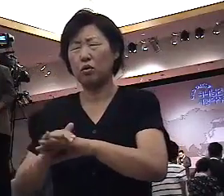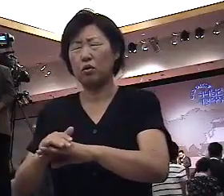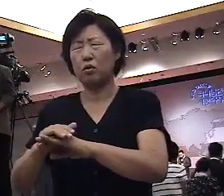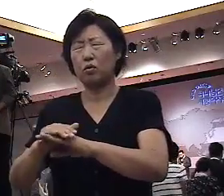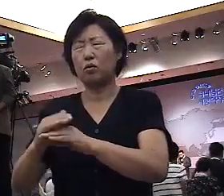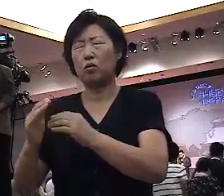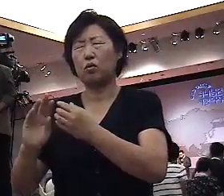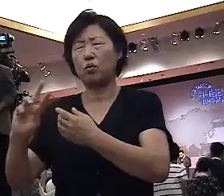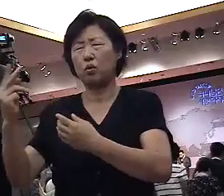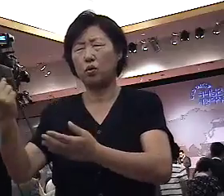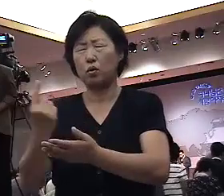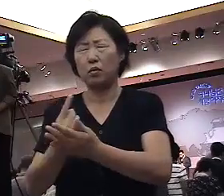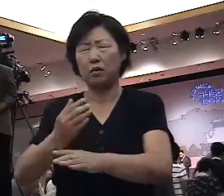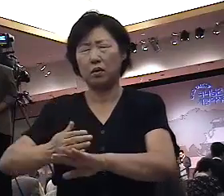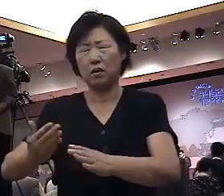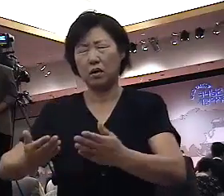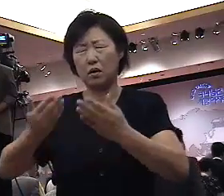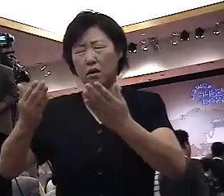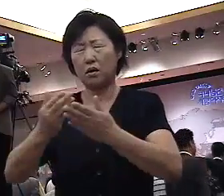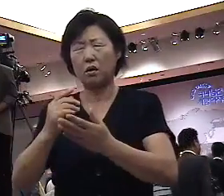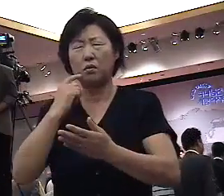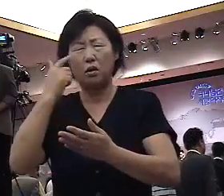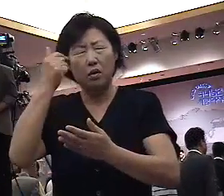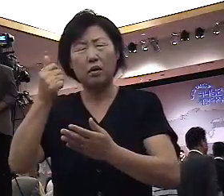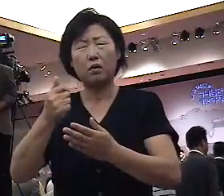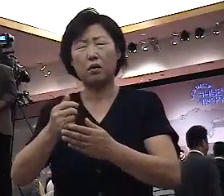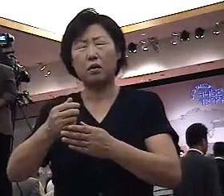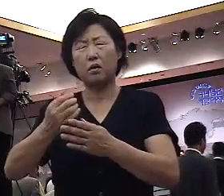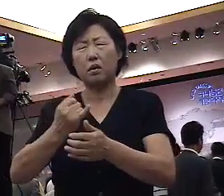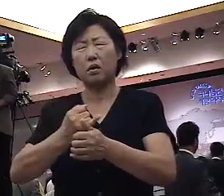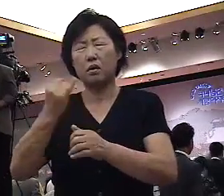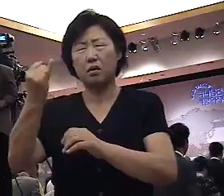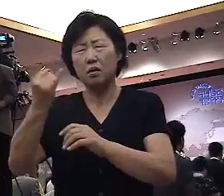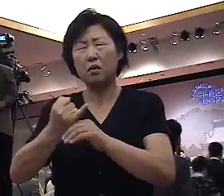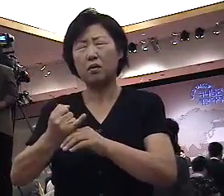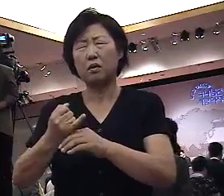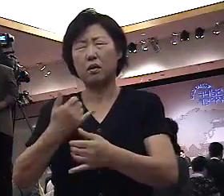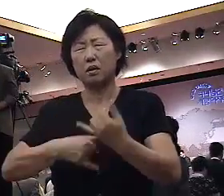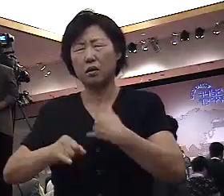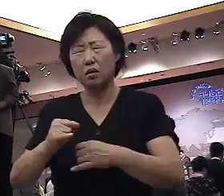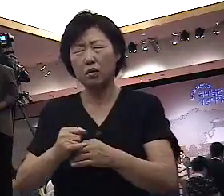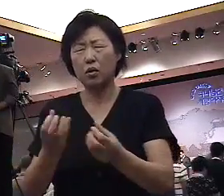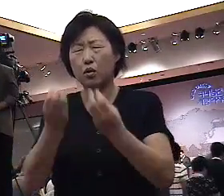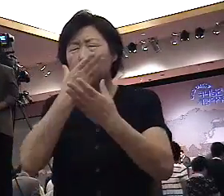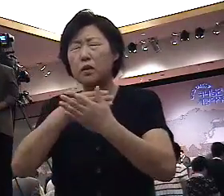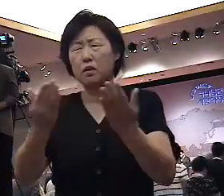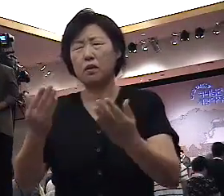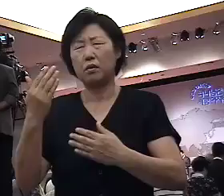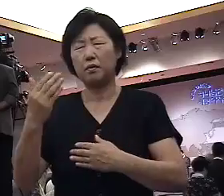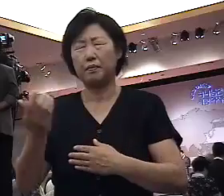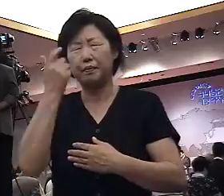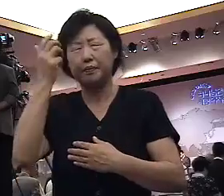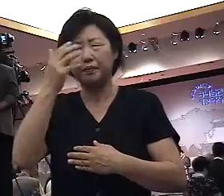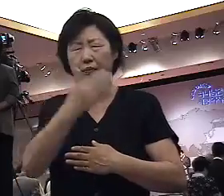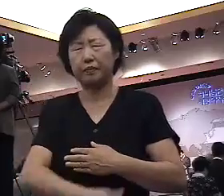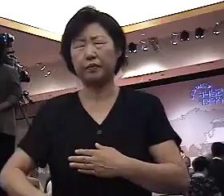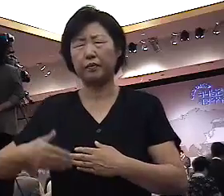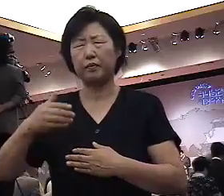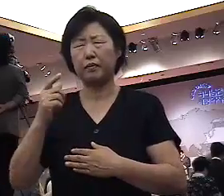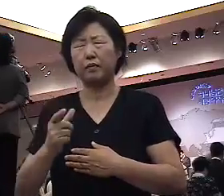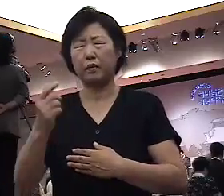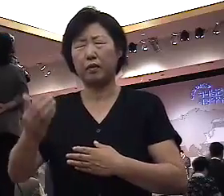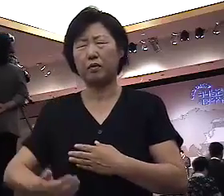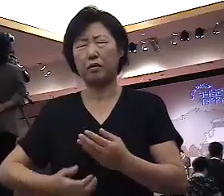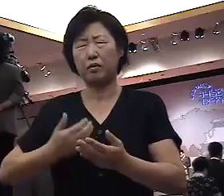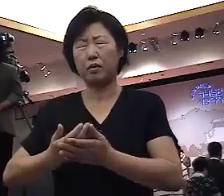하신 것 감사드립니다. 목사님과 사모님 자녀들을 축복하여 주시고 여육간의 강건함을 주시기를 바랍니다.